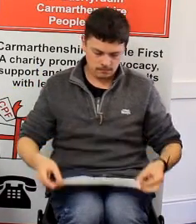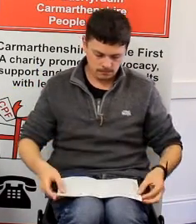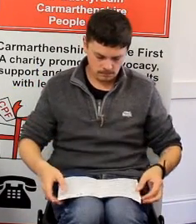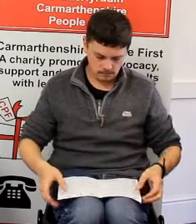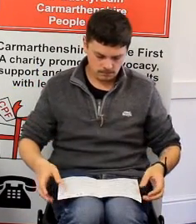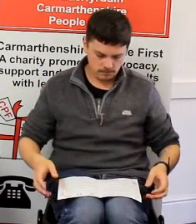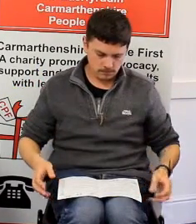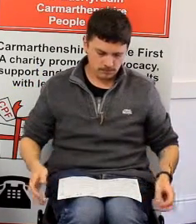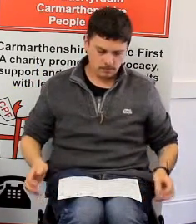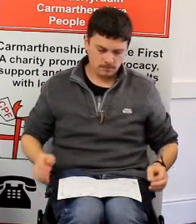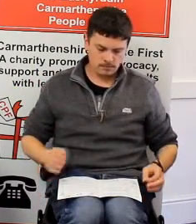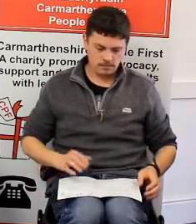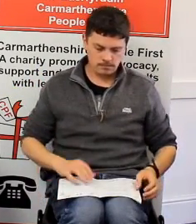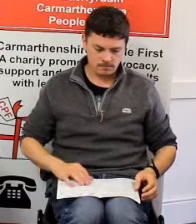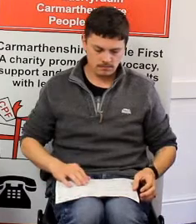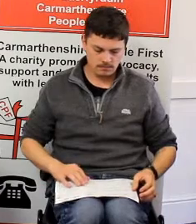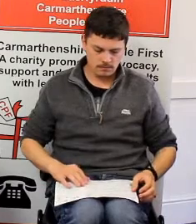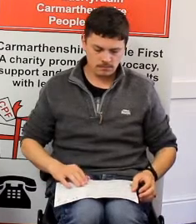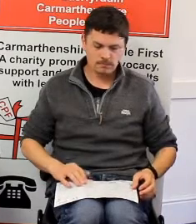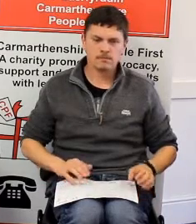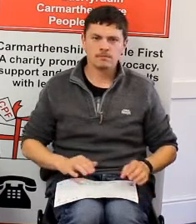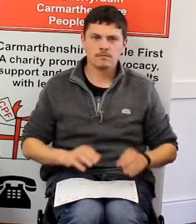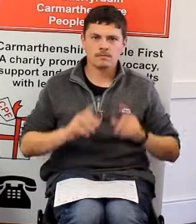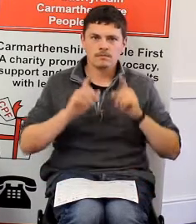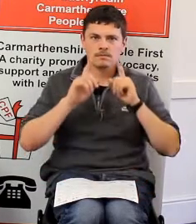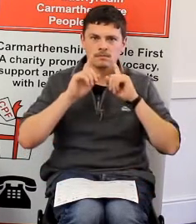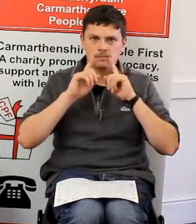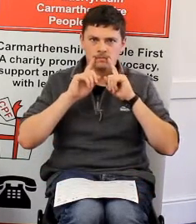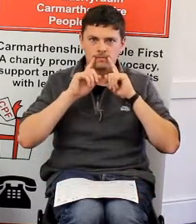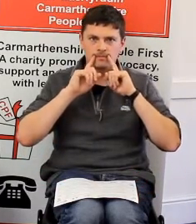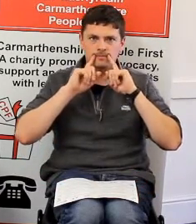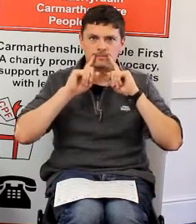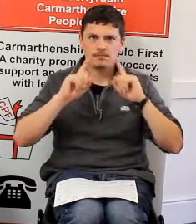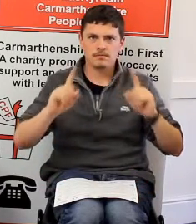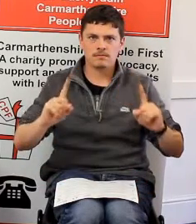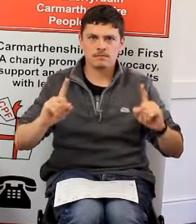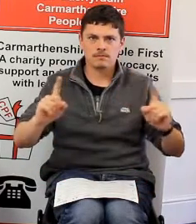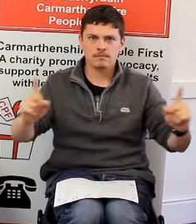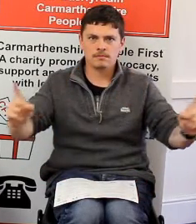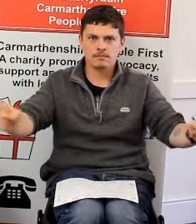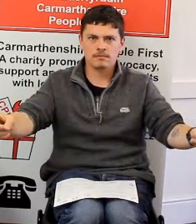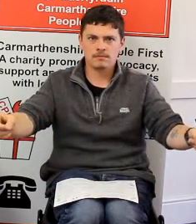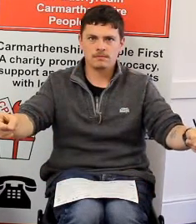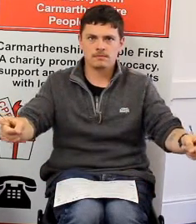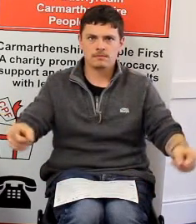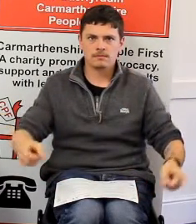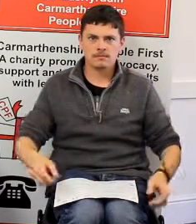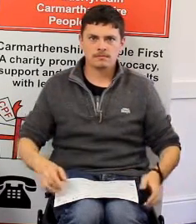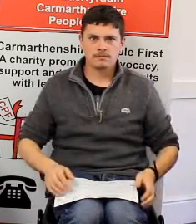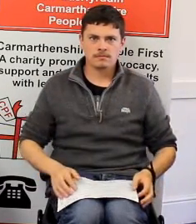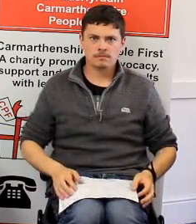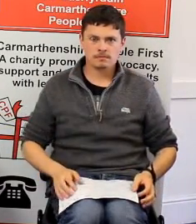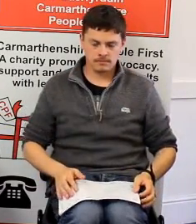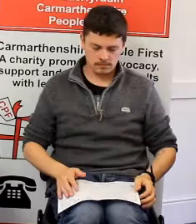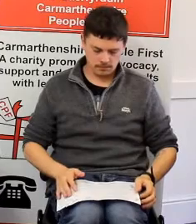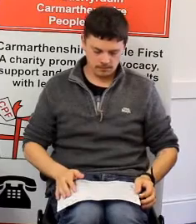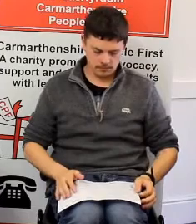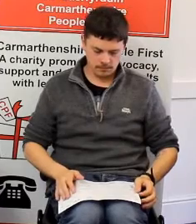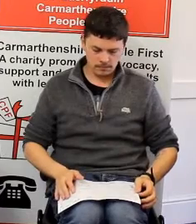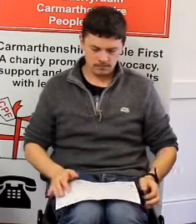Rydym yn cyflogi ein hyfforddwyr I gynnig hyfforddiant